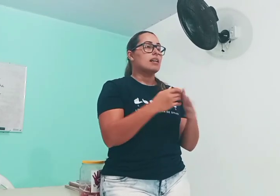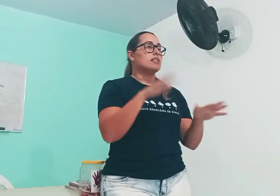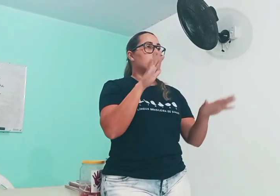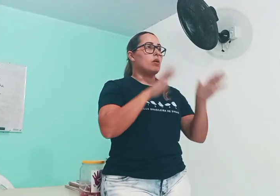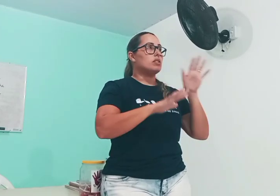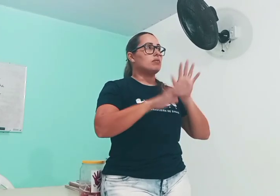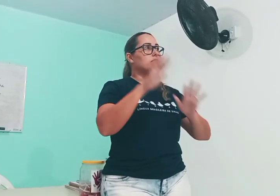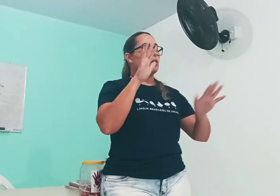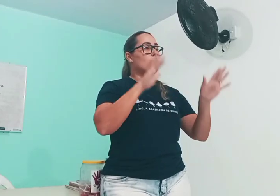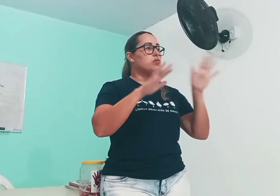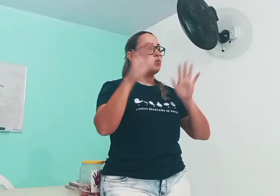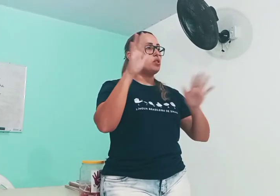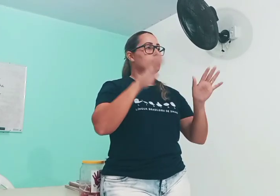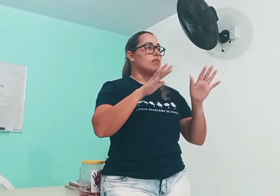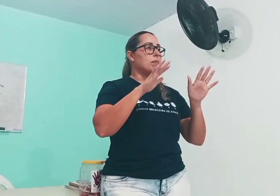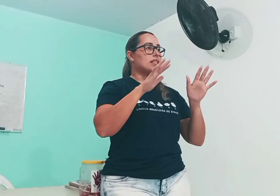você pode, né, confundir, tá? Pensar, nossa,